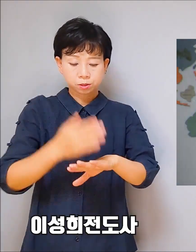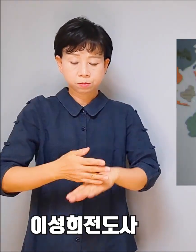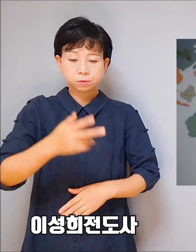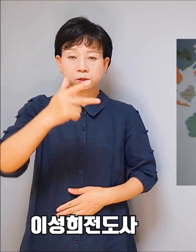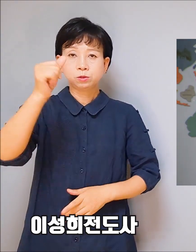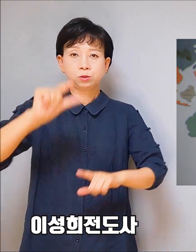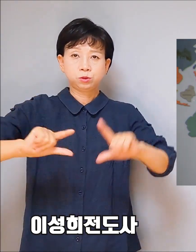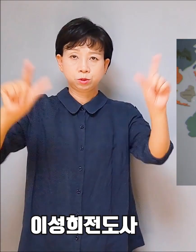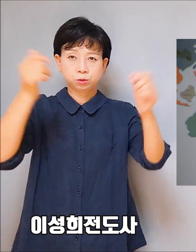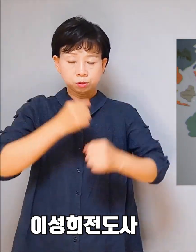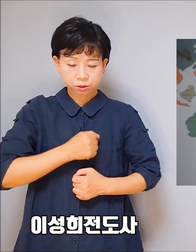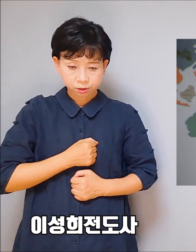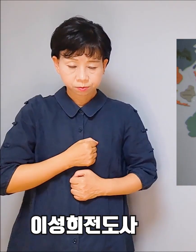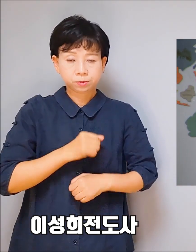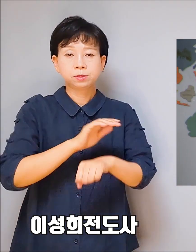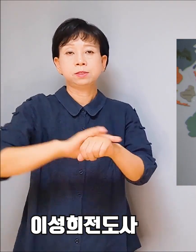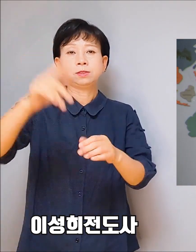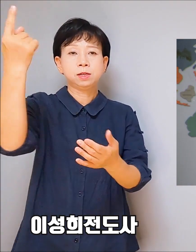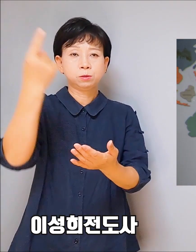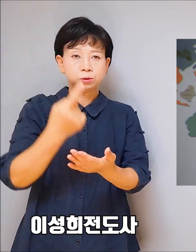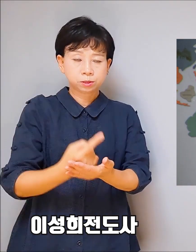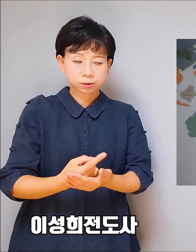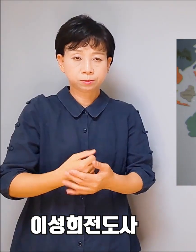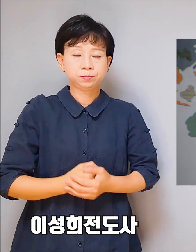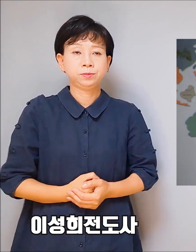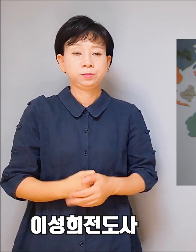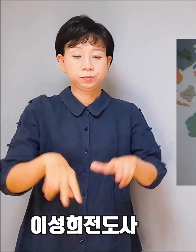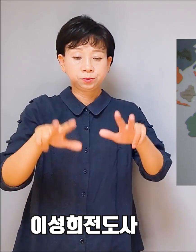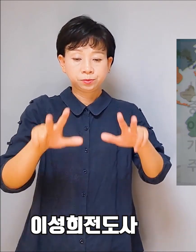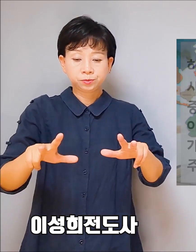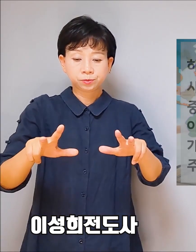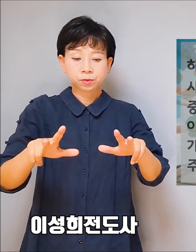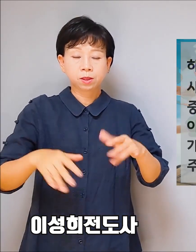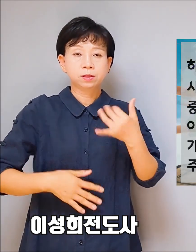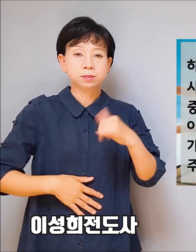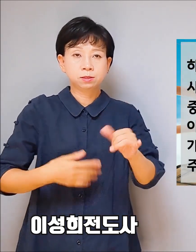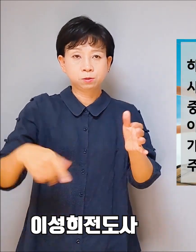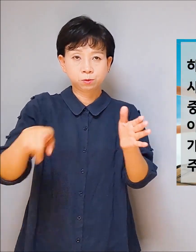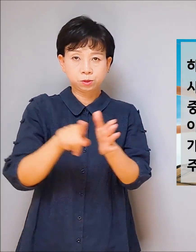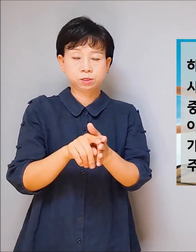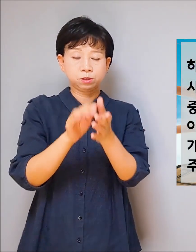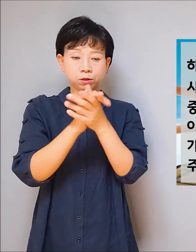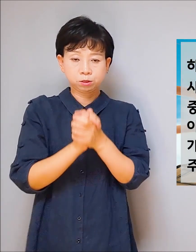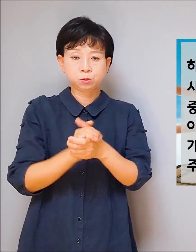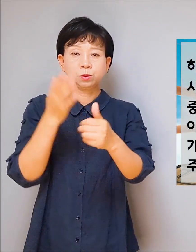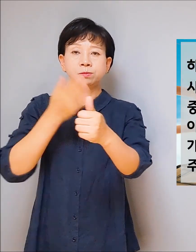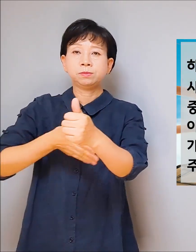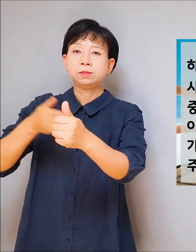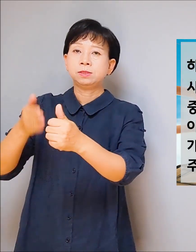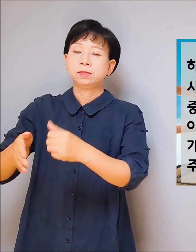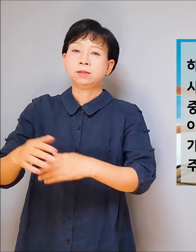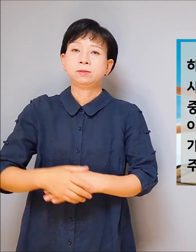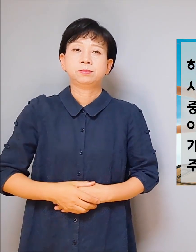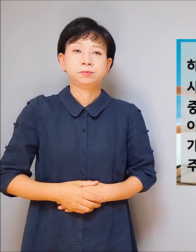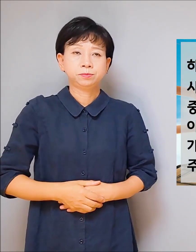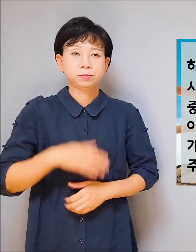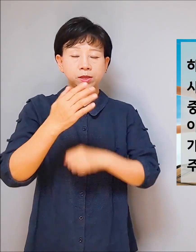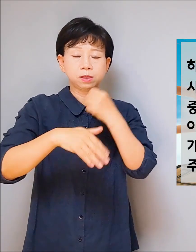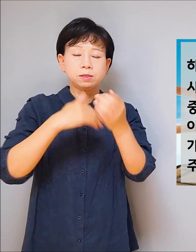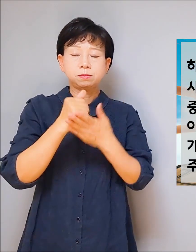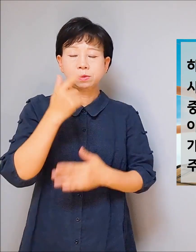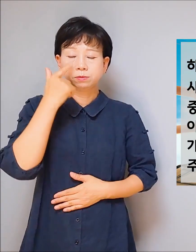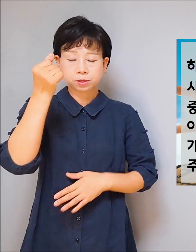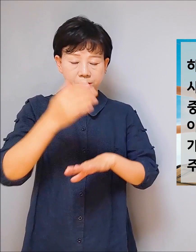백추감사주일로 지킵니다. 잘 나오셨습니다. 우리 이 시간에 다음 세대를 위해서 같이 우리 기도하겠습니다.